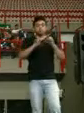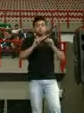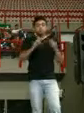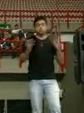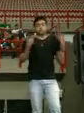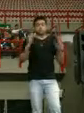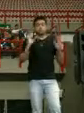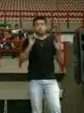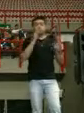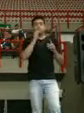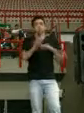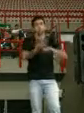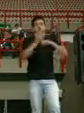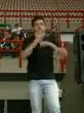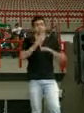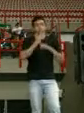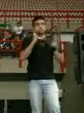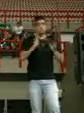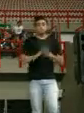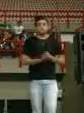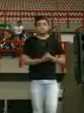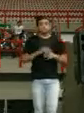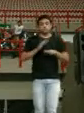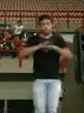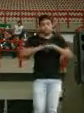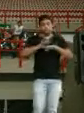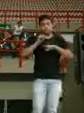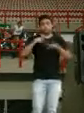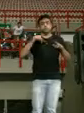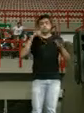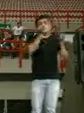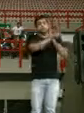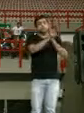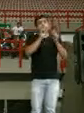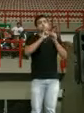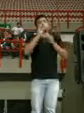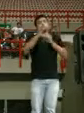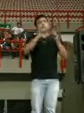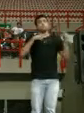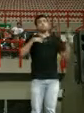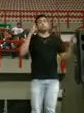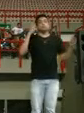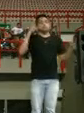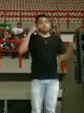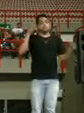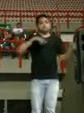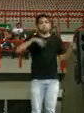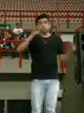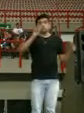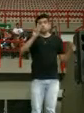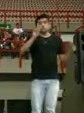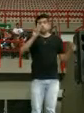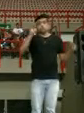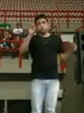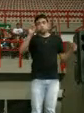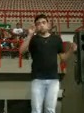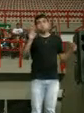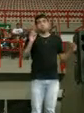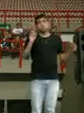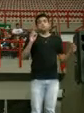agora eu fiquei na dúvida, me ajude, por favor. Ele quer fazer o que na questão mesmo, hein? Ele quer produzir um som mais